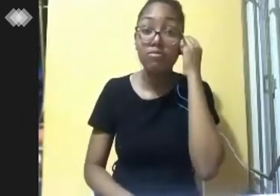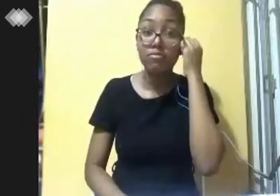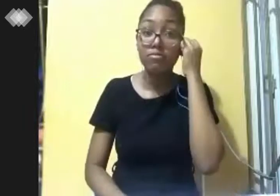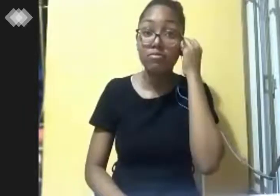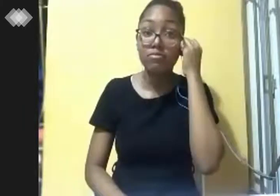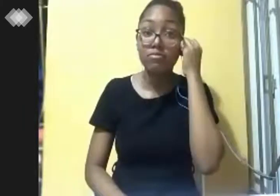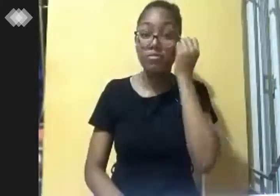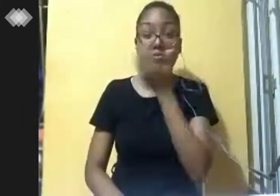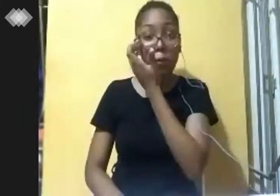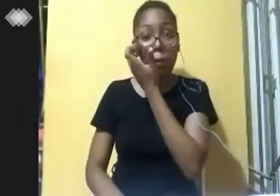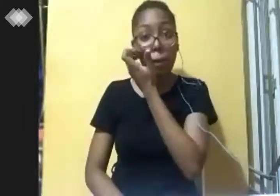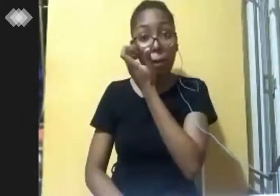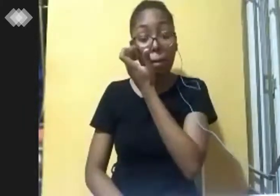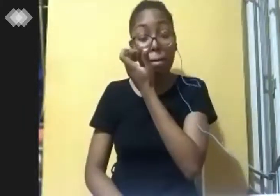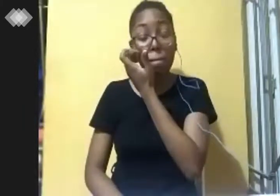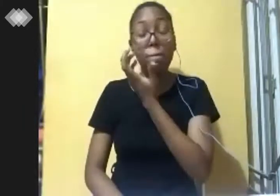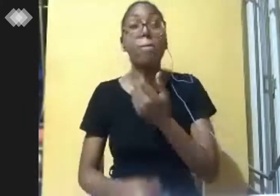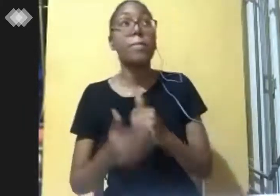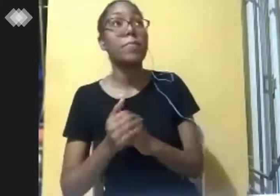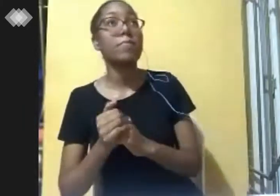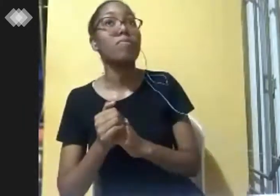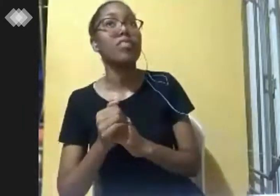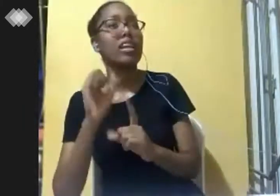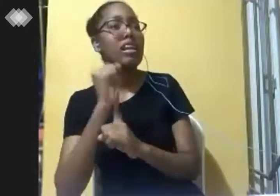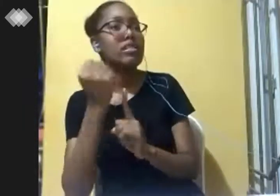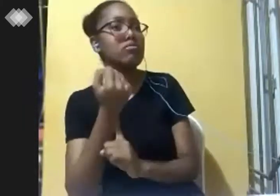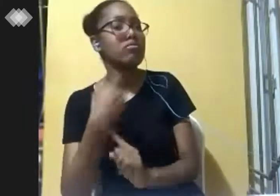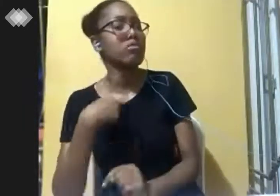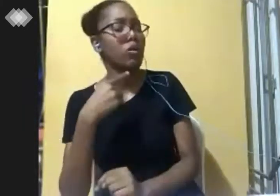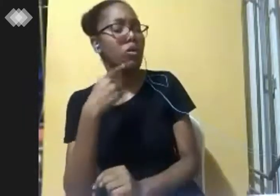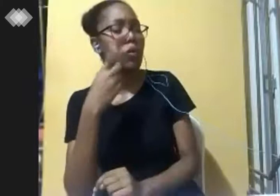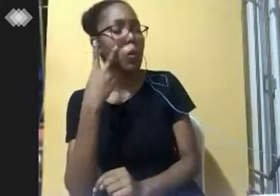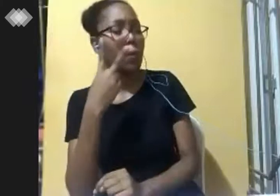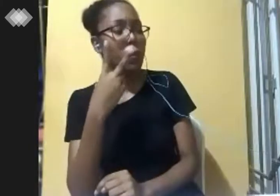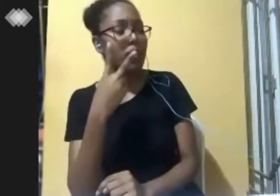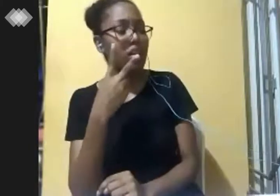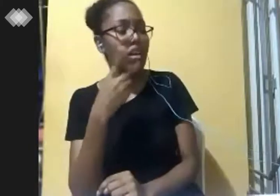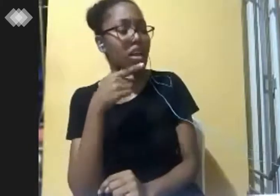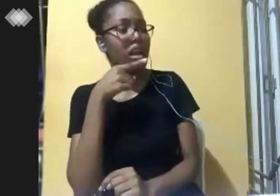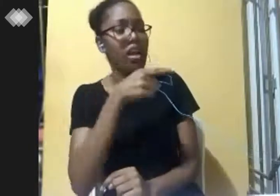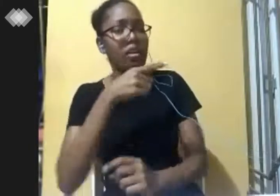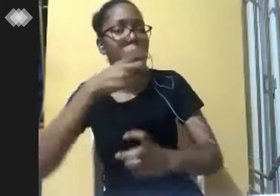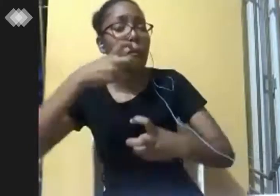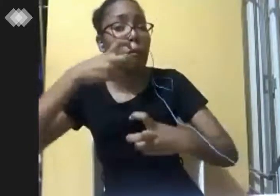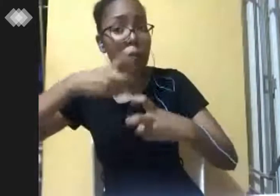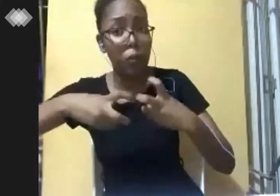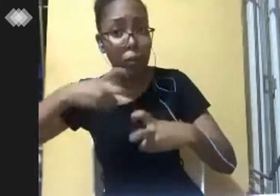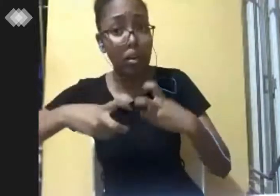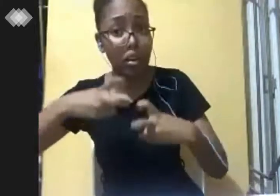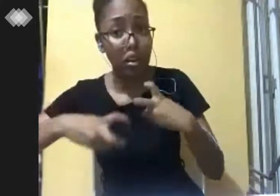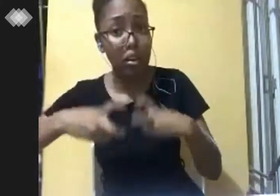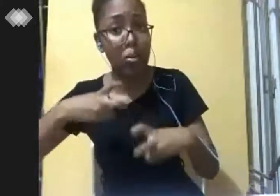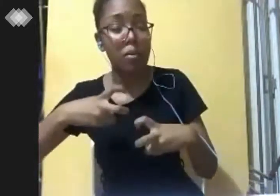La situación PC que yo pude notar fue que ya llegó con un problema